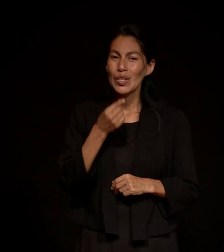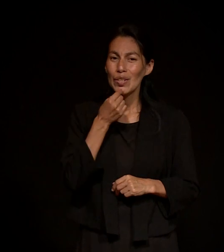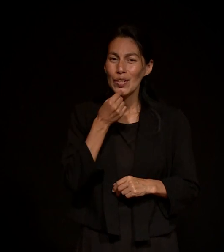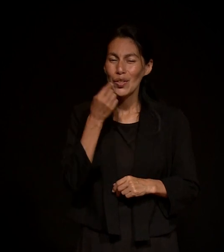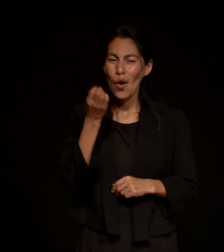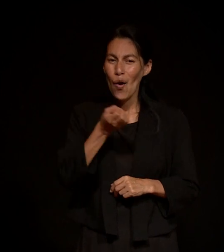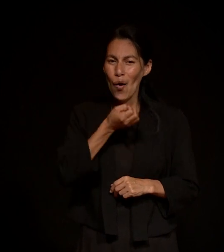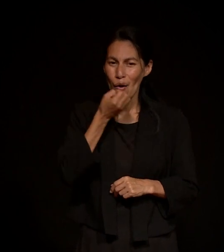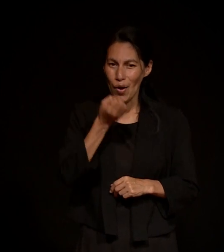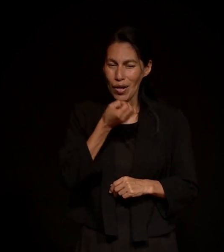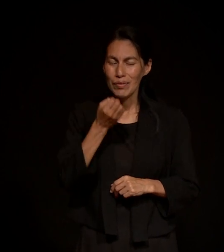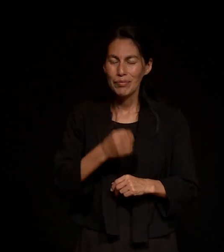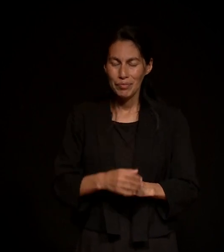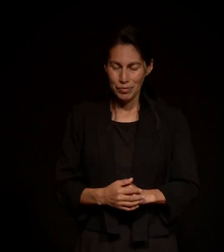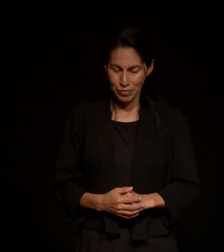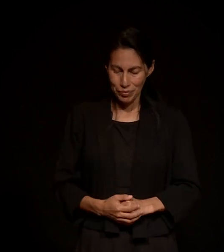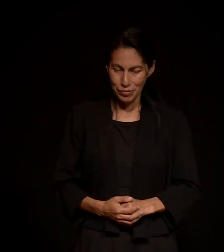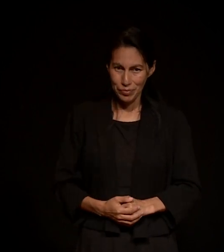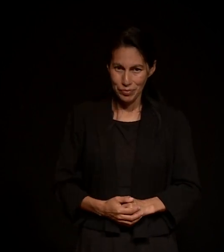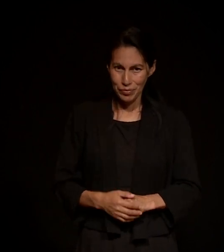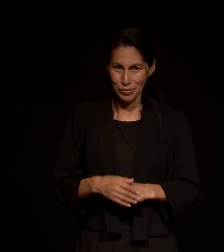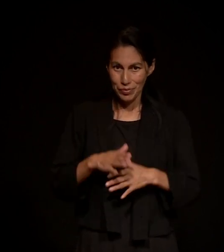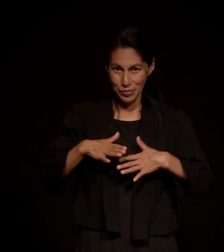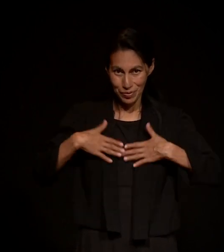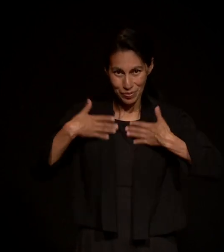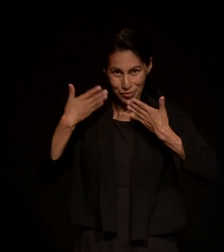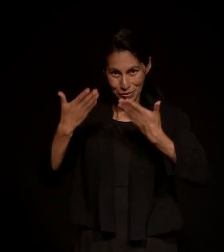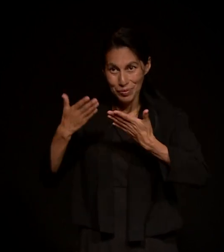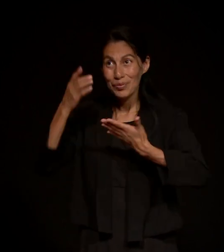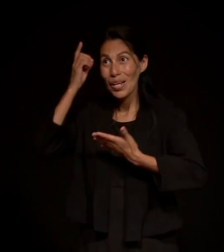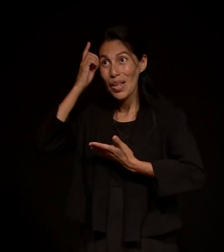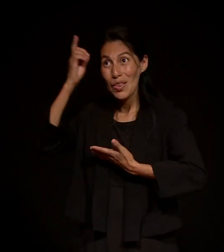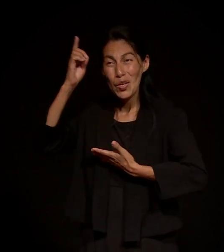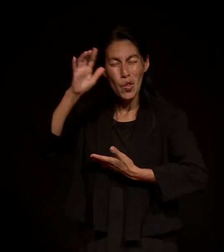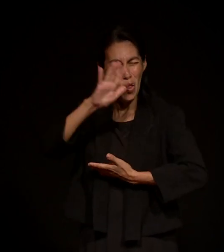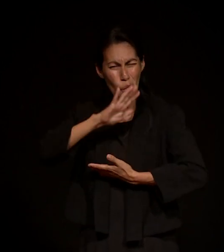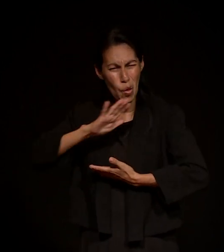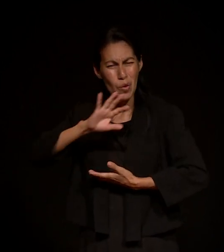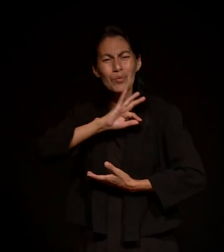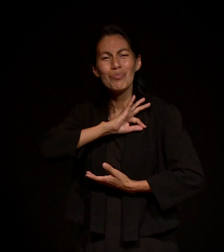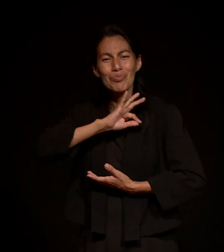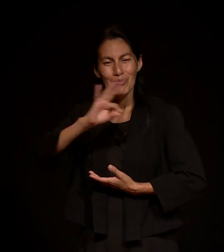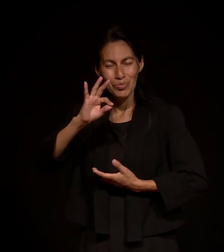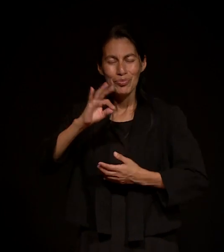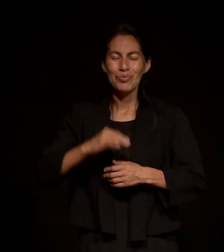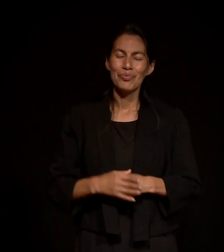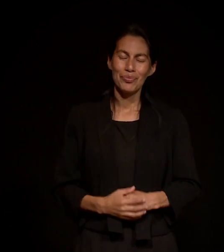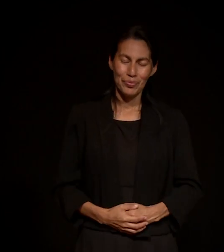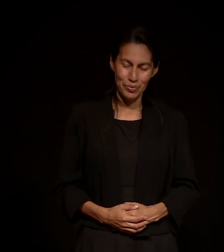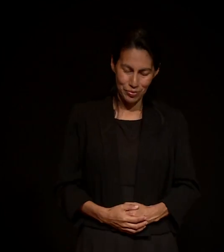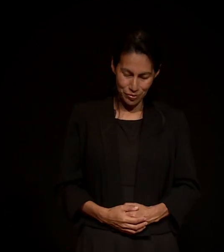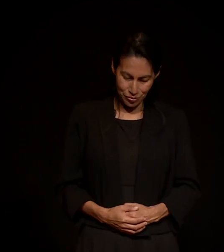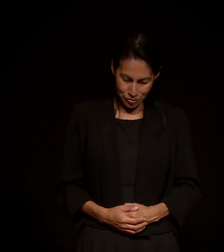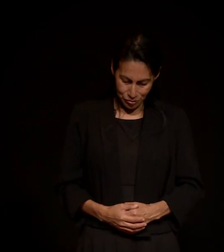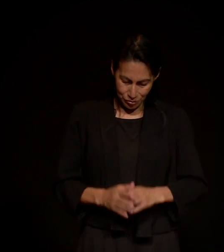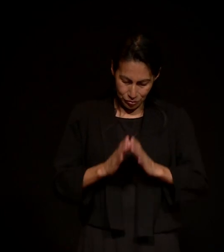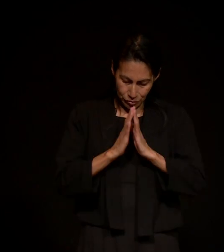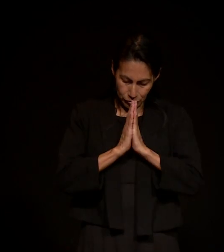nuestro rostro, que los niños nos van a dirigir en oración. Confiemos en Dios, el Dios de la